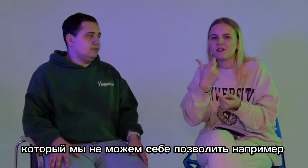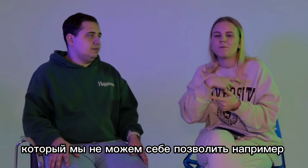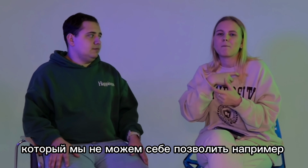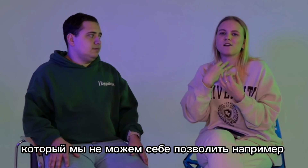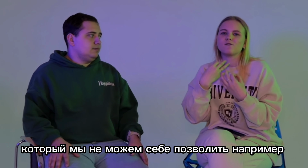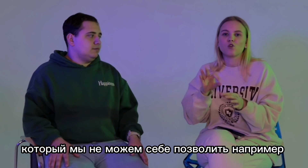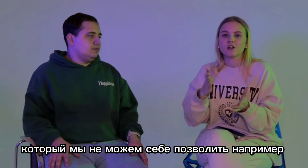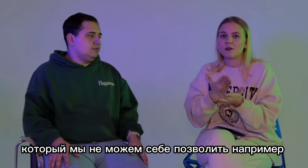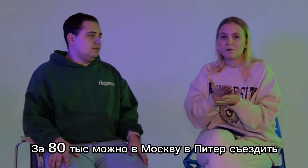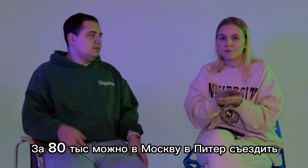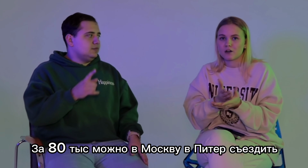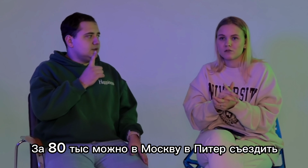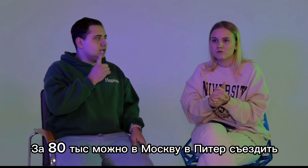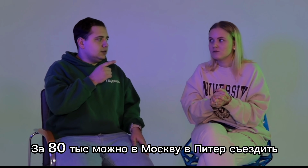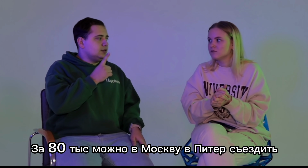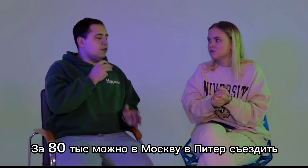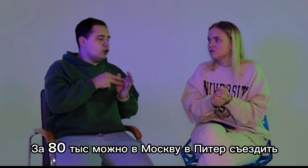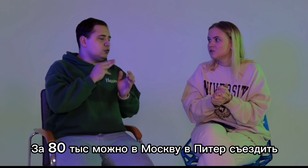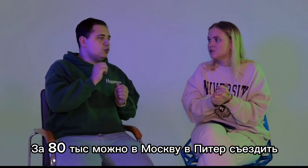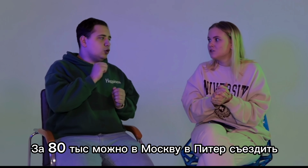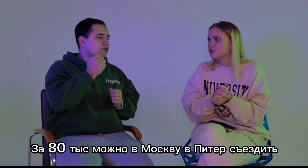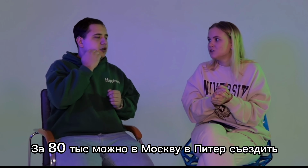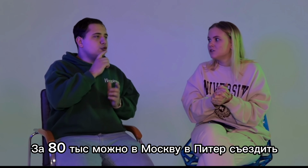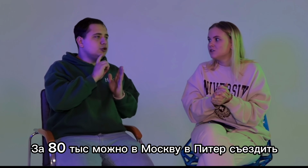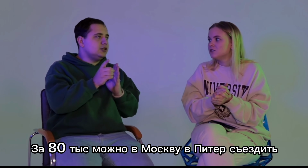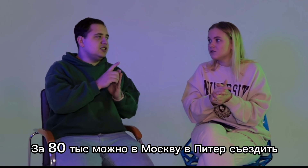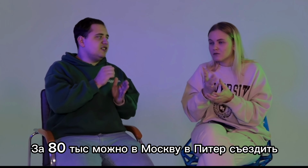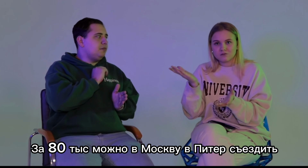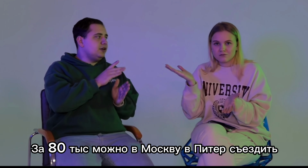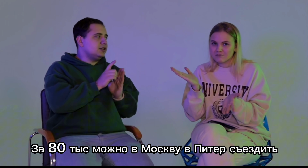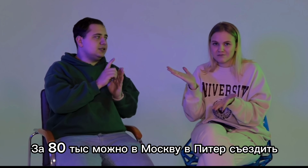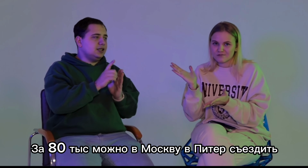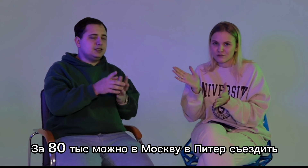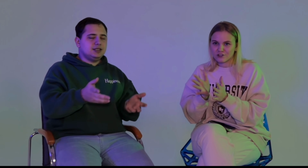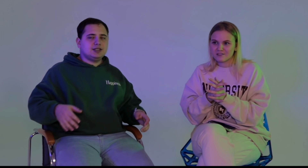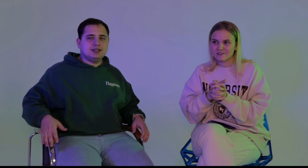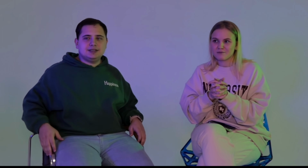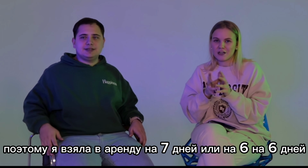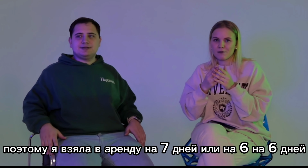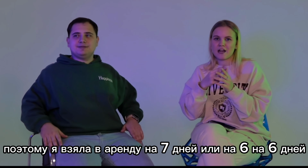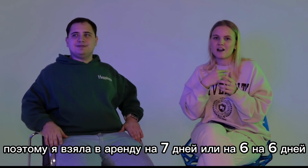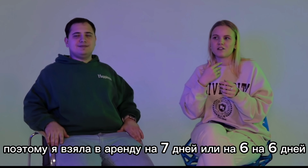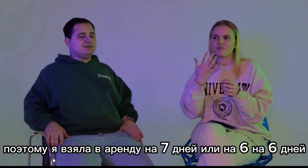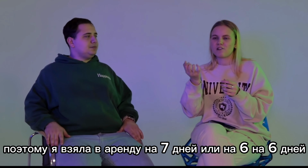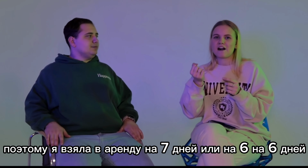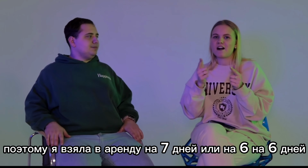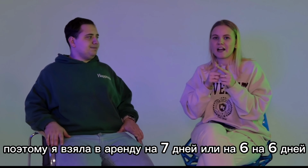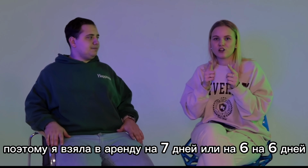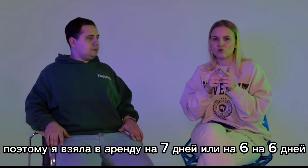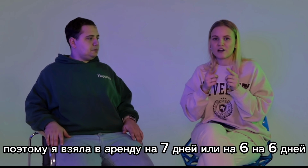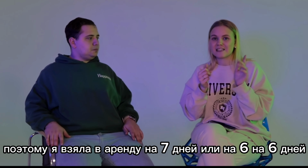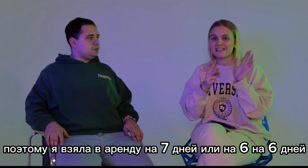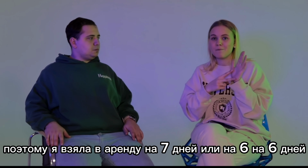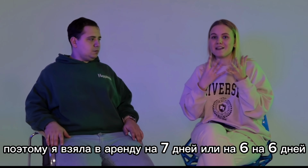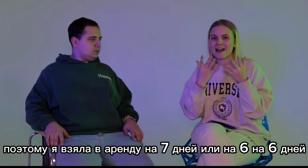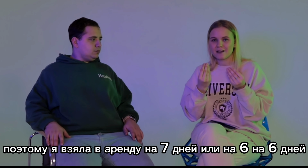тебя позволить, например. За 8 тысяч можно в Москву съездить, в Питер съездить. Поэтому я взяла в аренду на 7 дней,